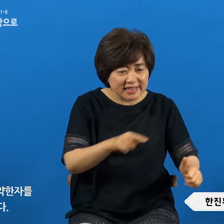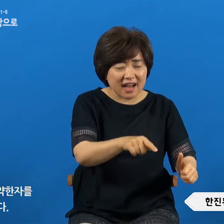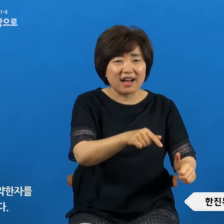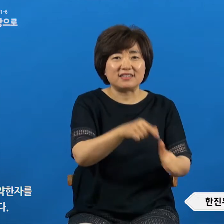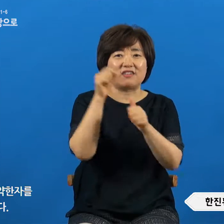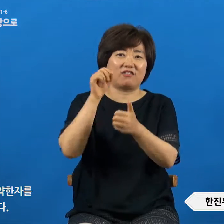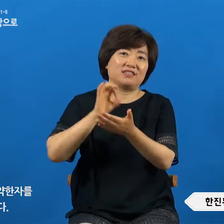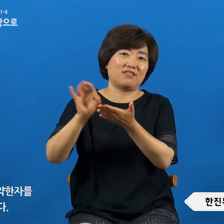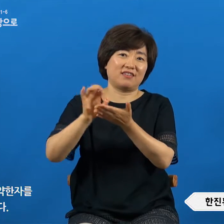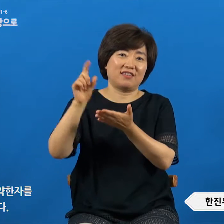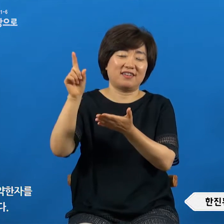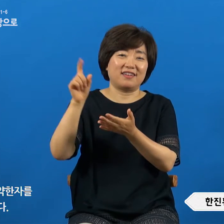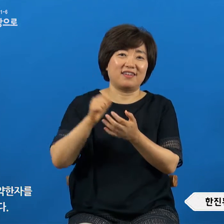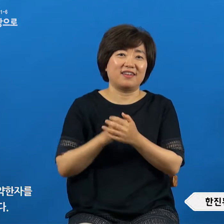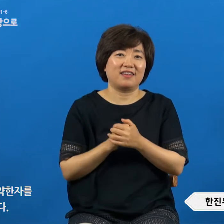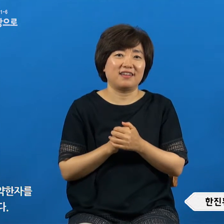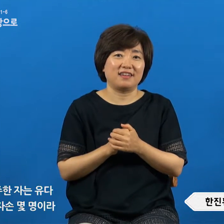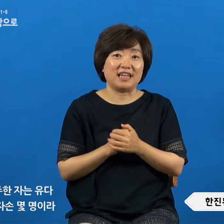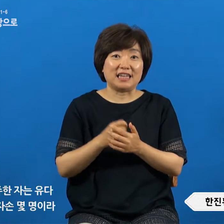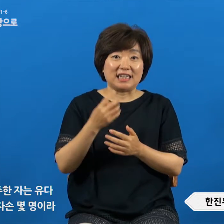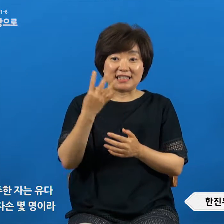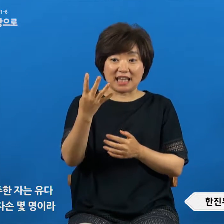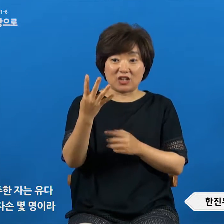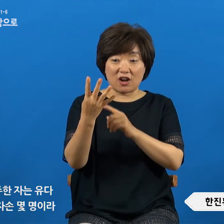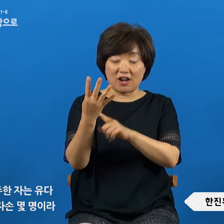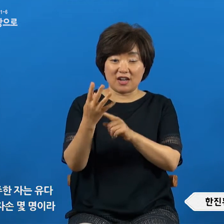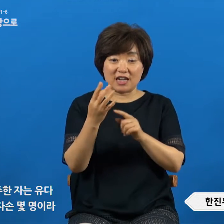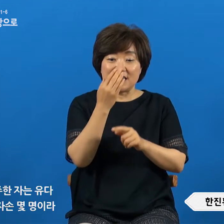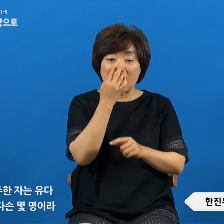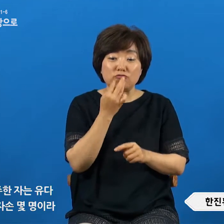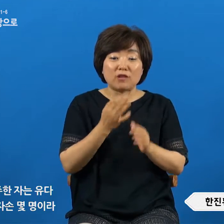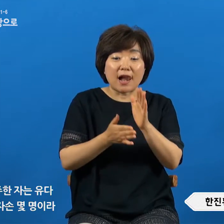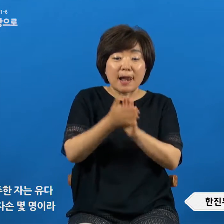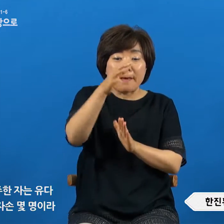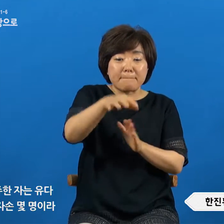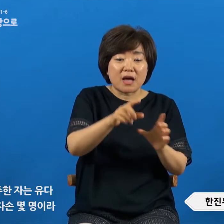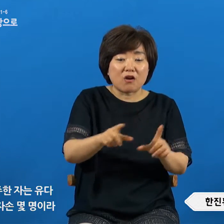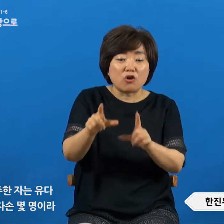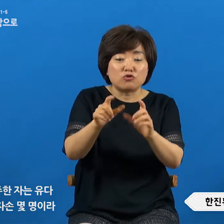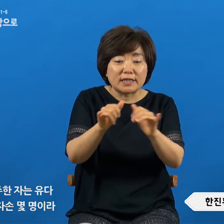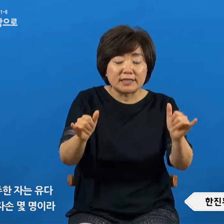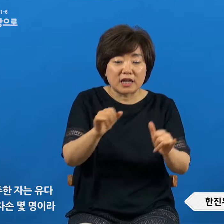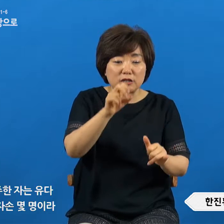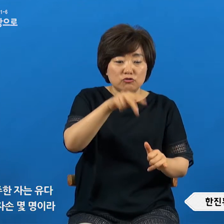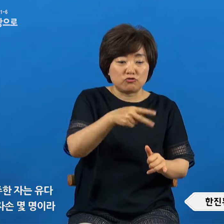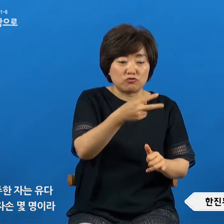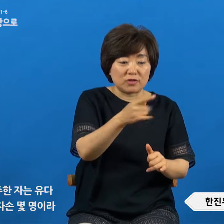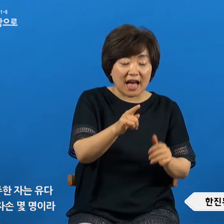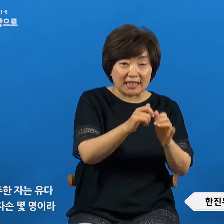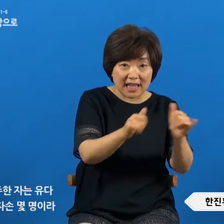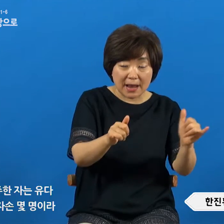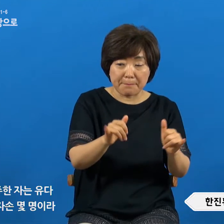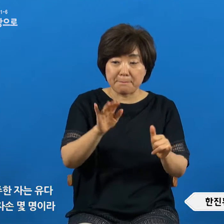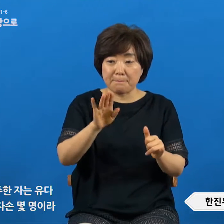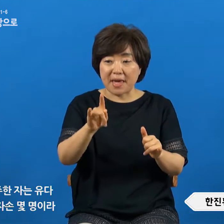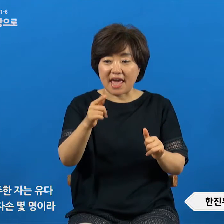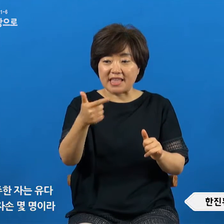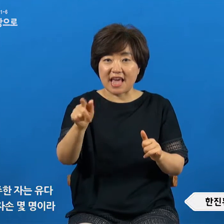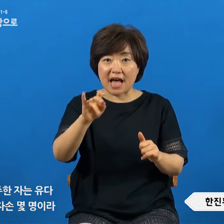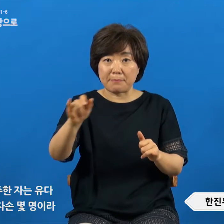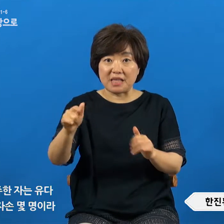자를 쓰신다. 4절에 보면 예루살렘에 거주한 자는 유다 자손과 베냐민 자손 몇